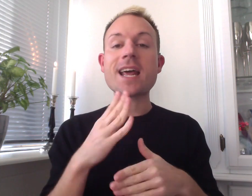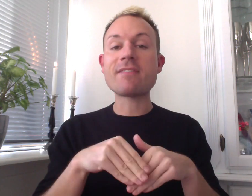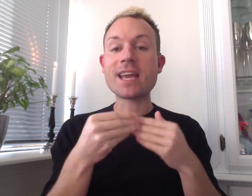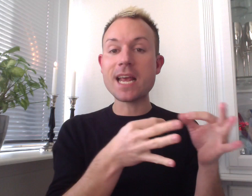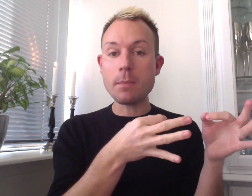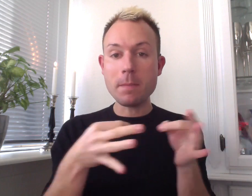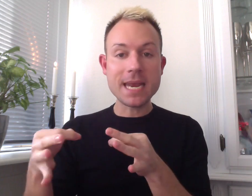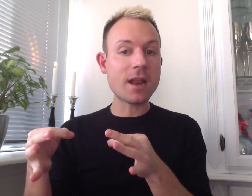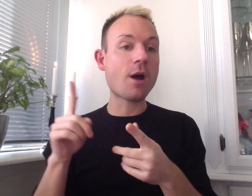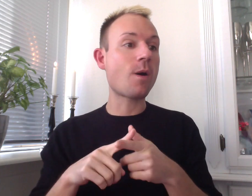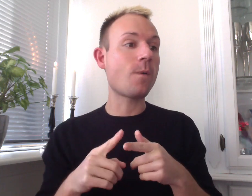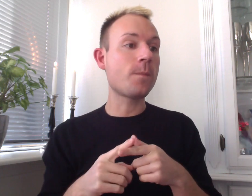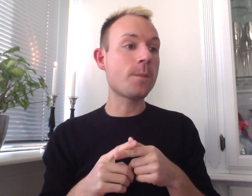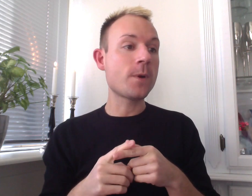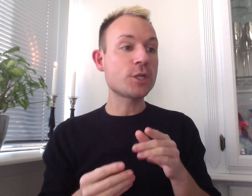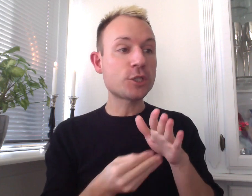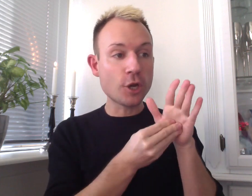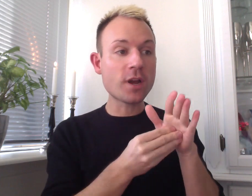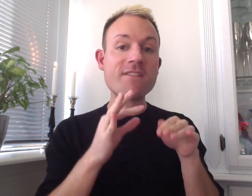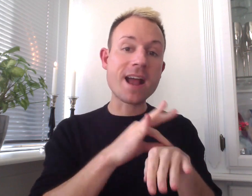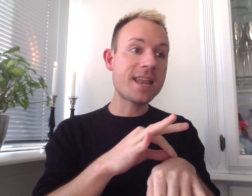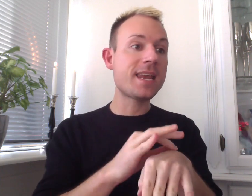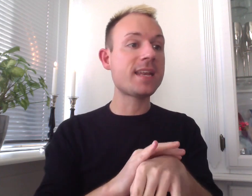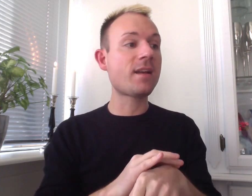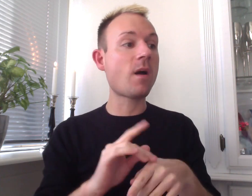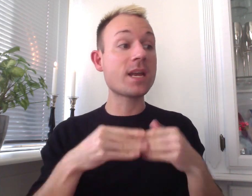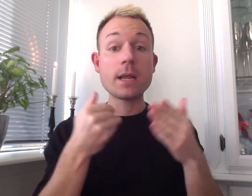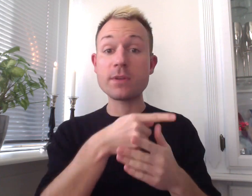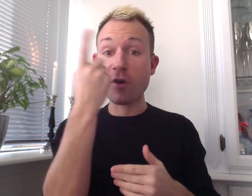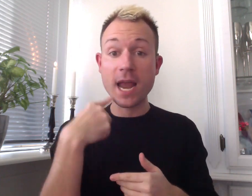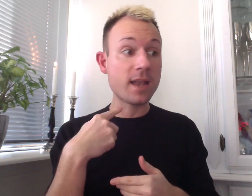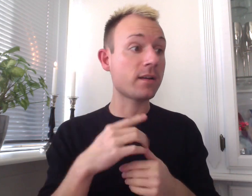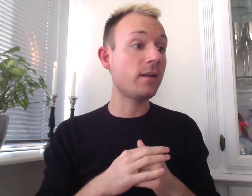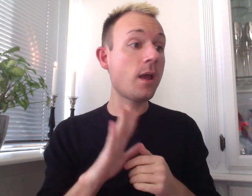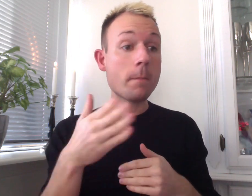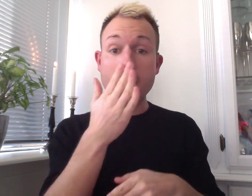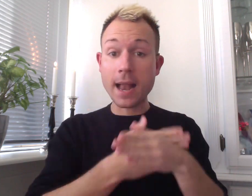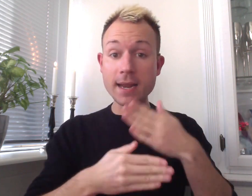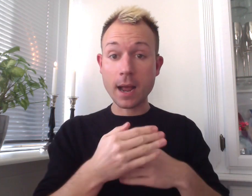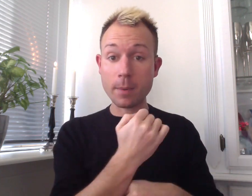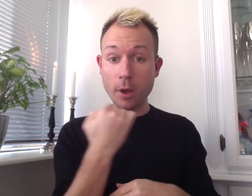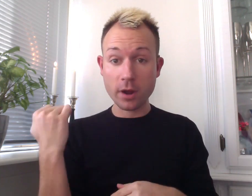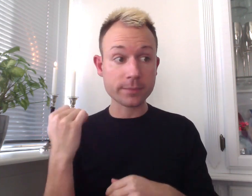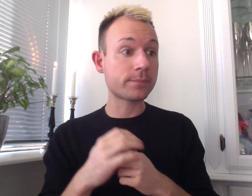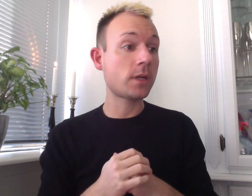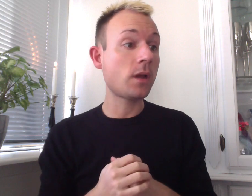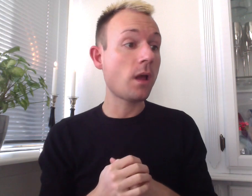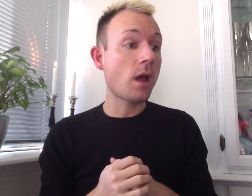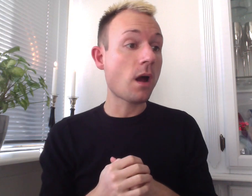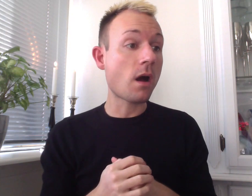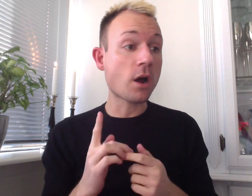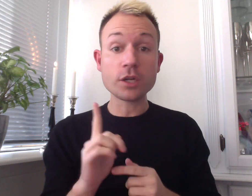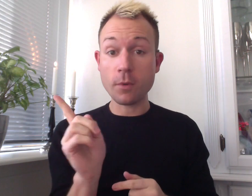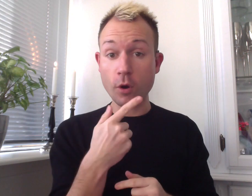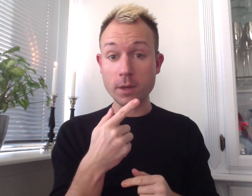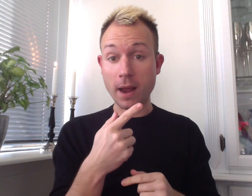være hjælpemidler og søge vejledning og hjælp til forældre med handicap i børn. Også med ord, som har